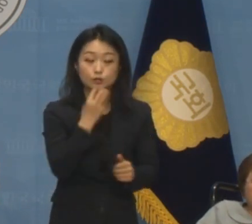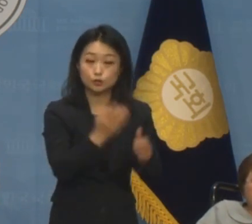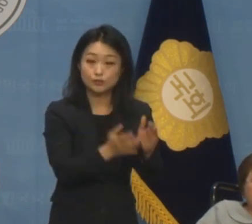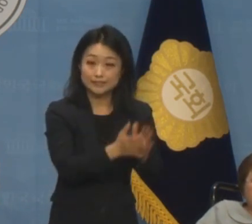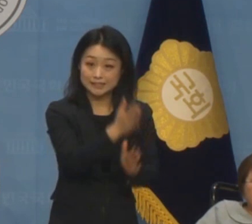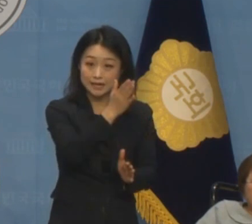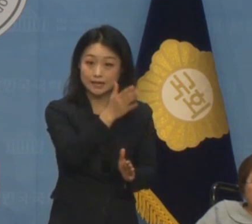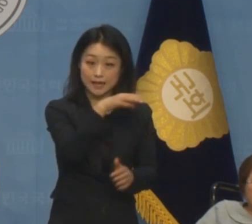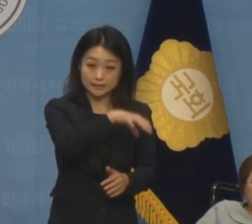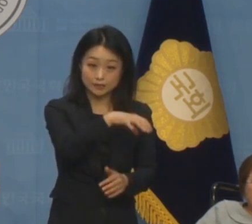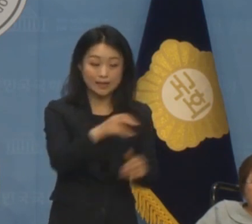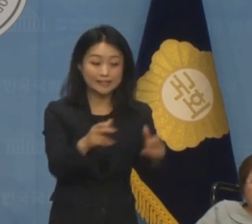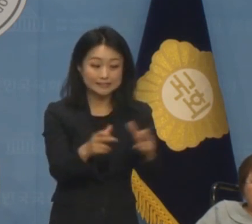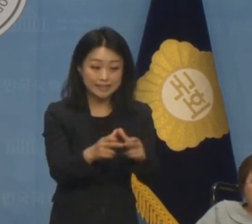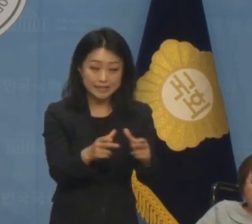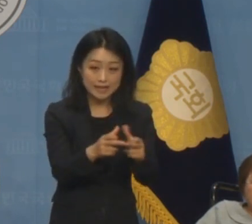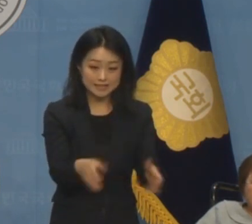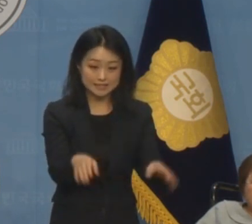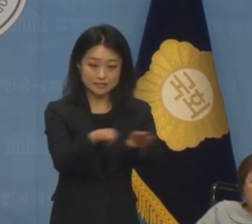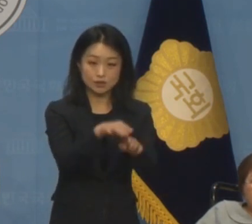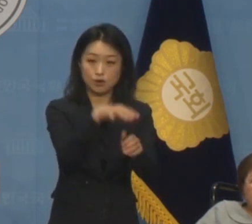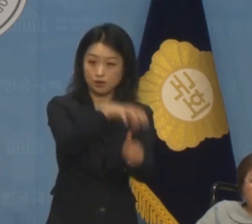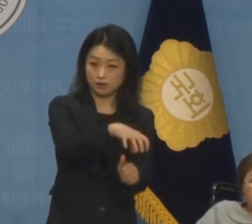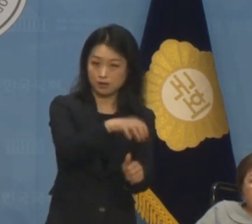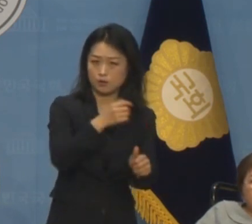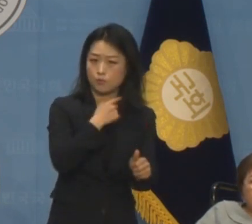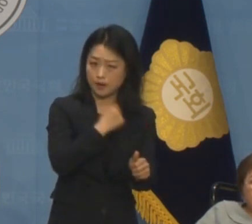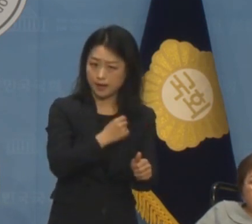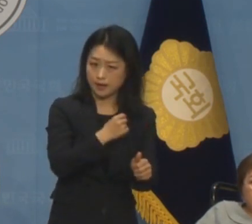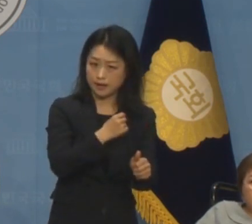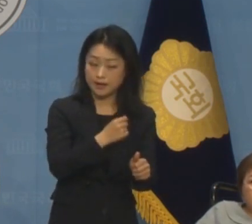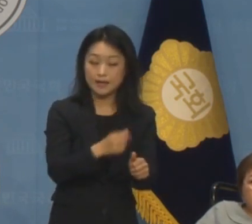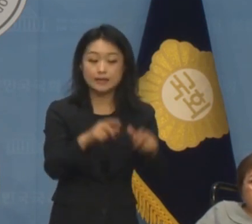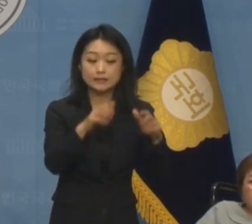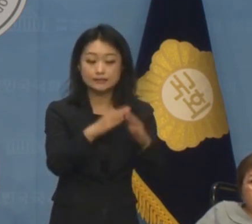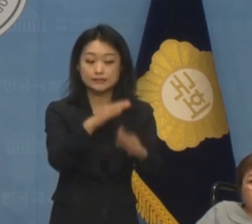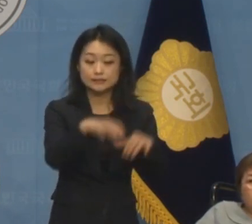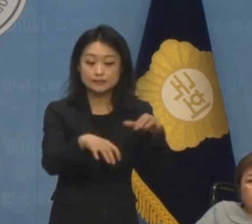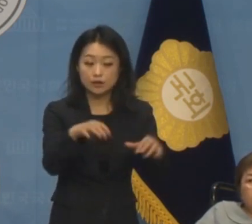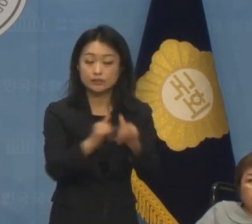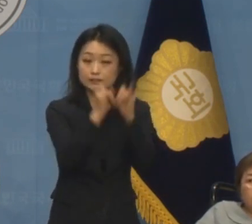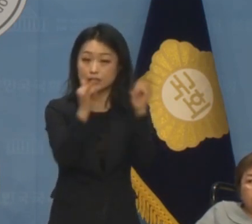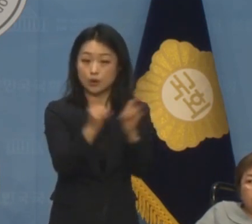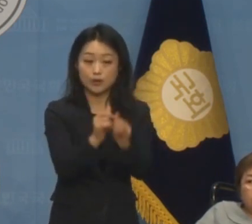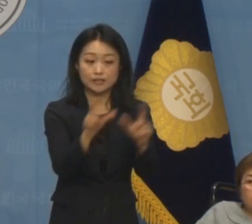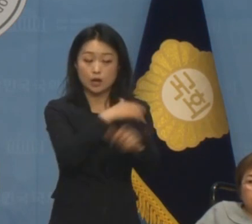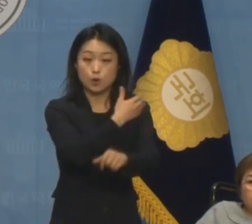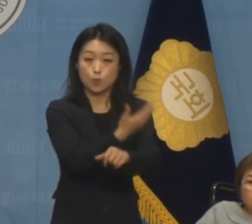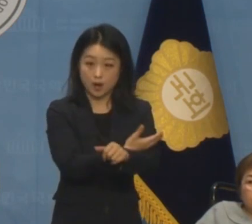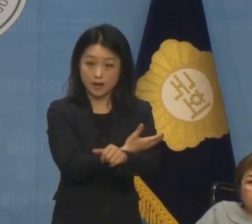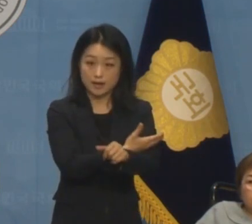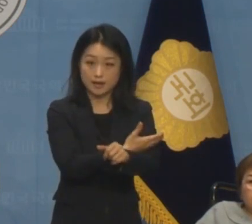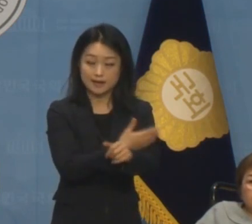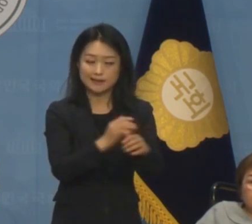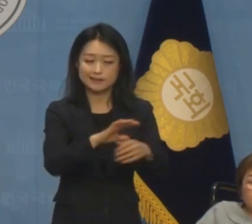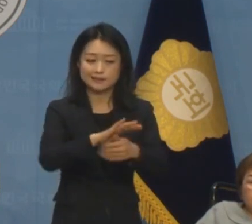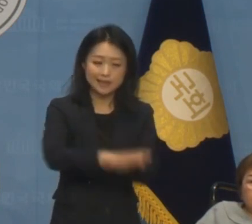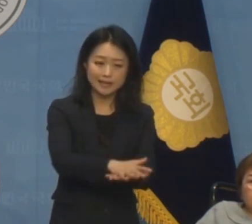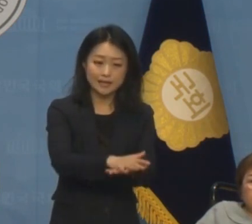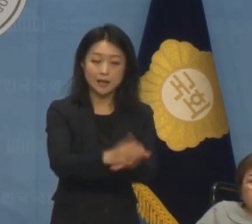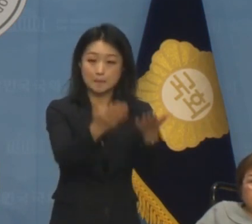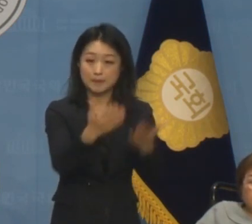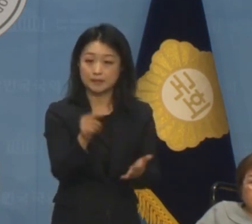대한 시설 수용 정책으로 그들이 지역사회에서 살아갈 권리를 탄압하고